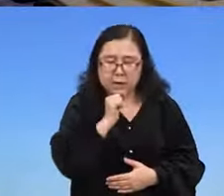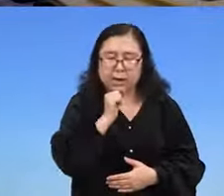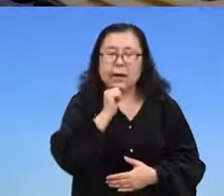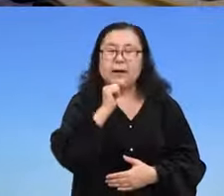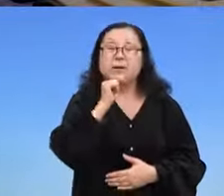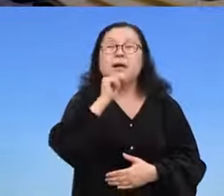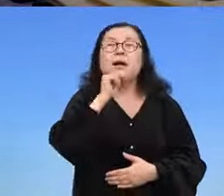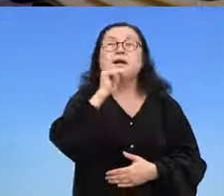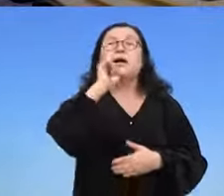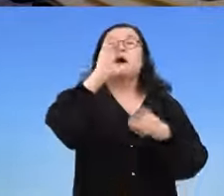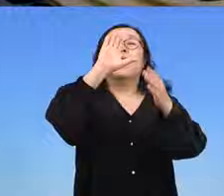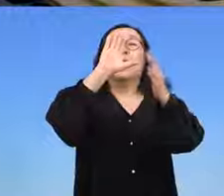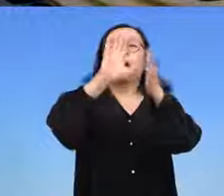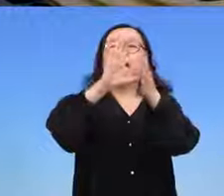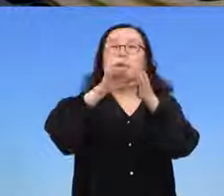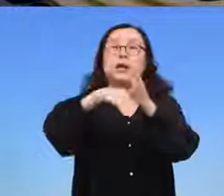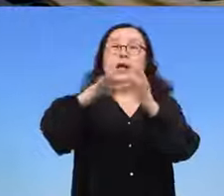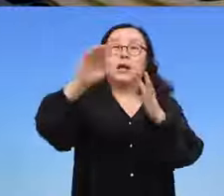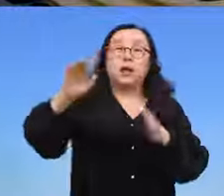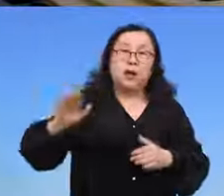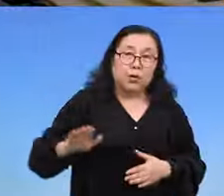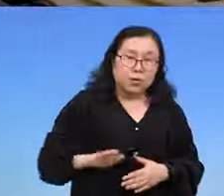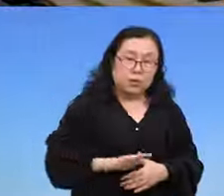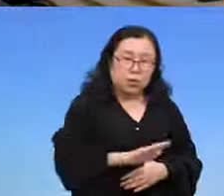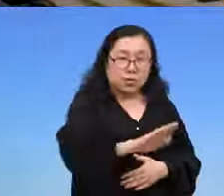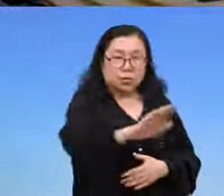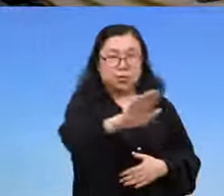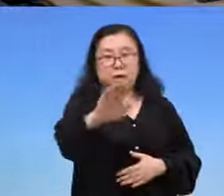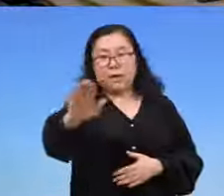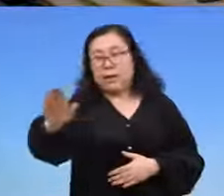가난할 때 우리를